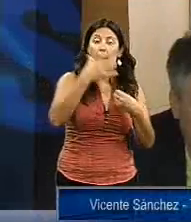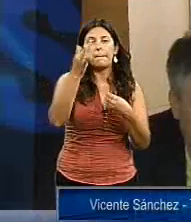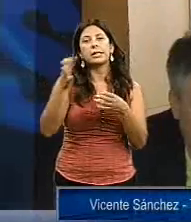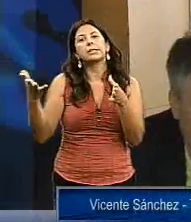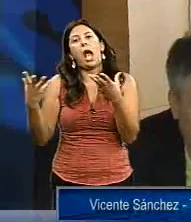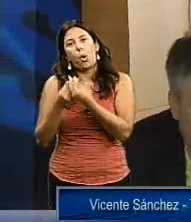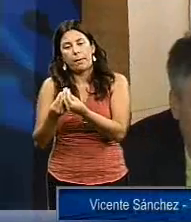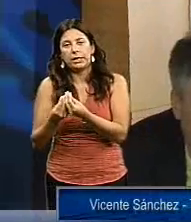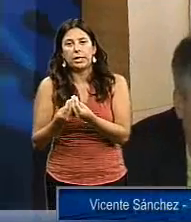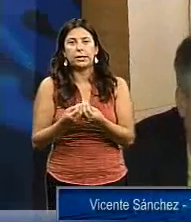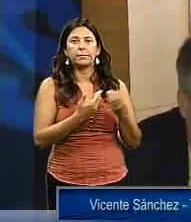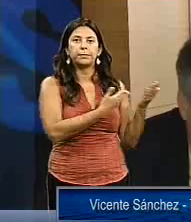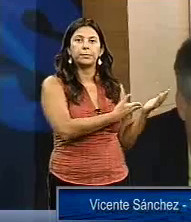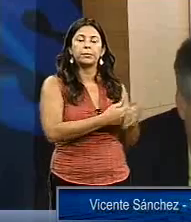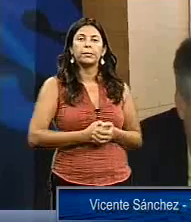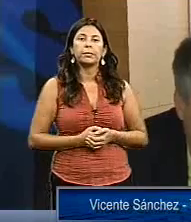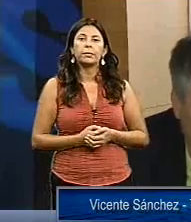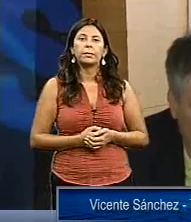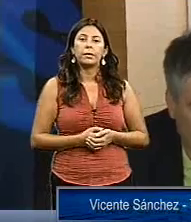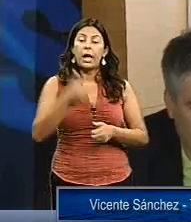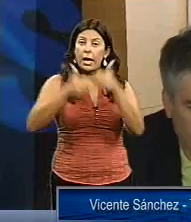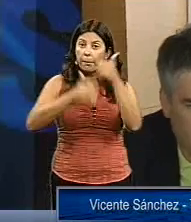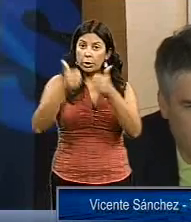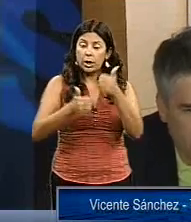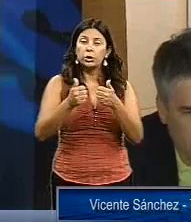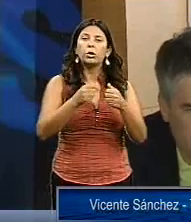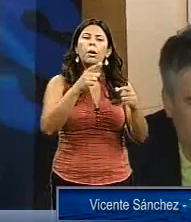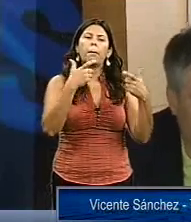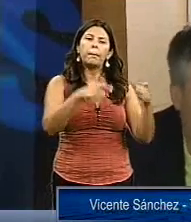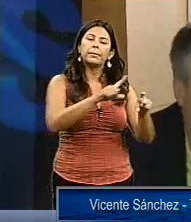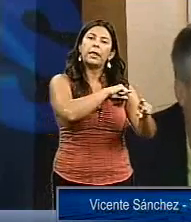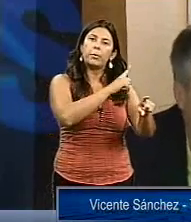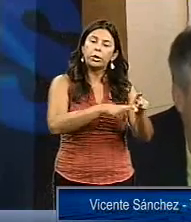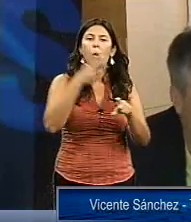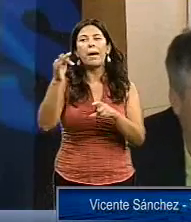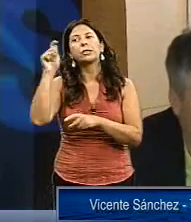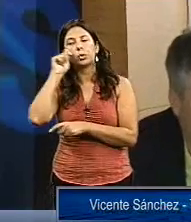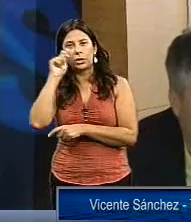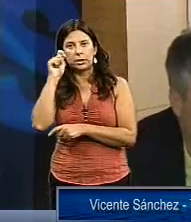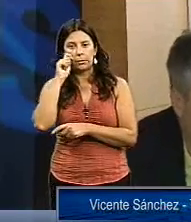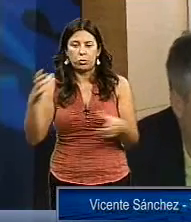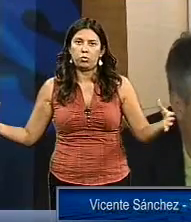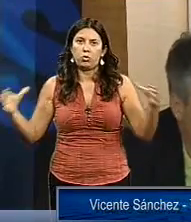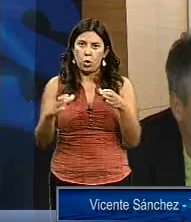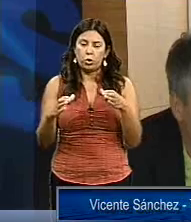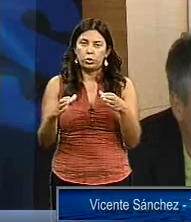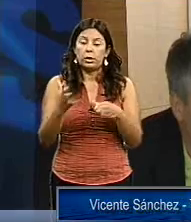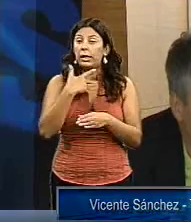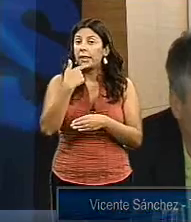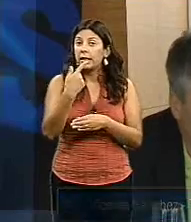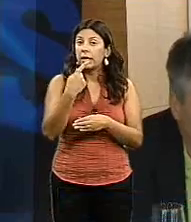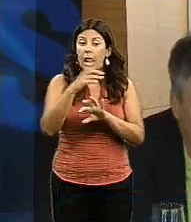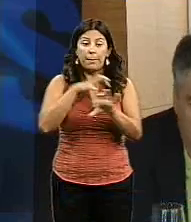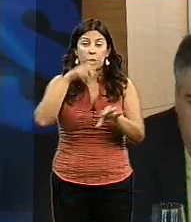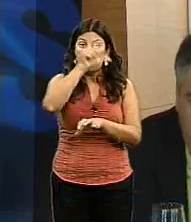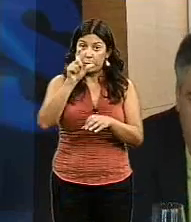campeonato combina la parte deportiva con la parte también turística, con lo cual vendrán la mayor parte de ellos